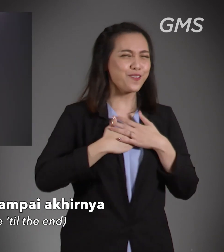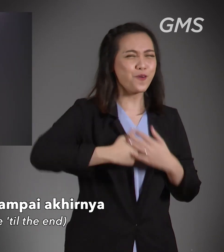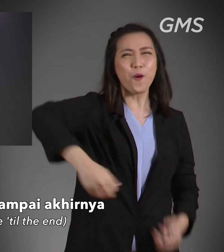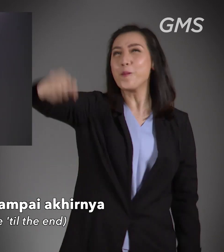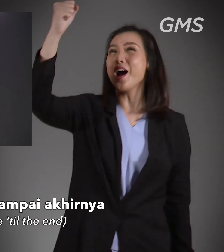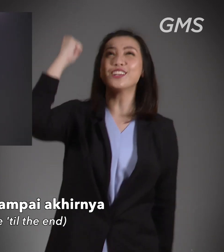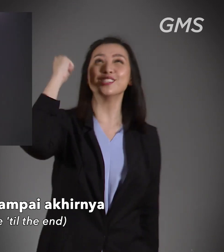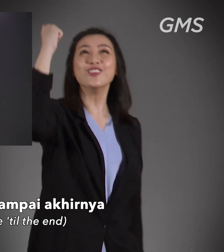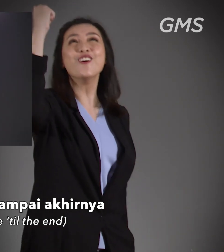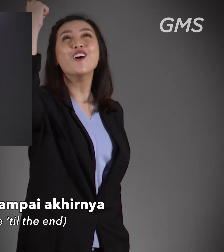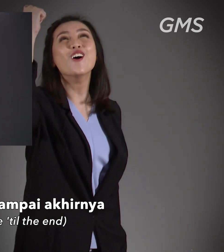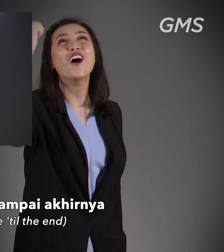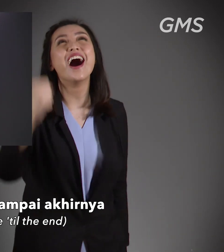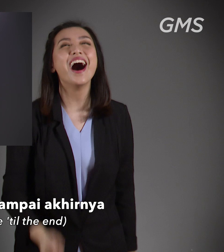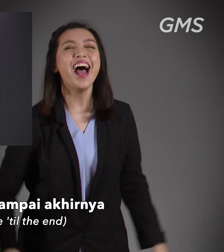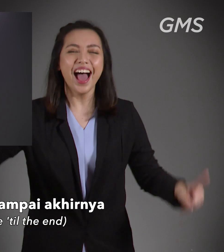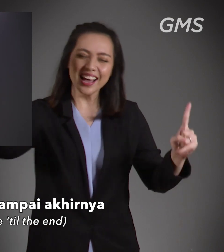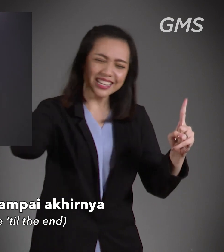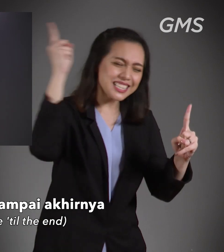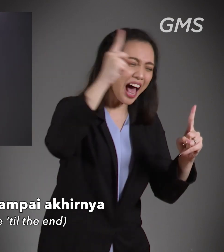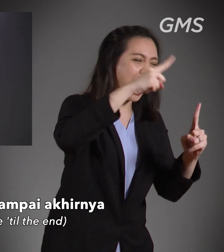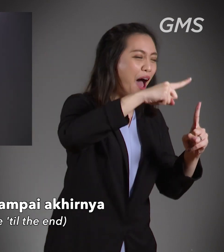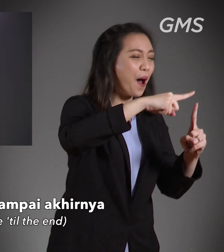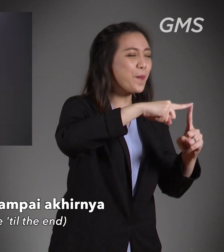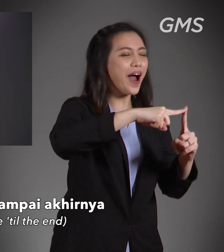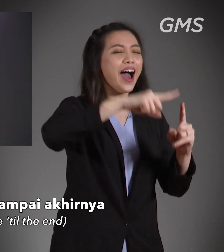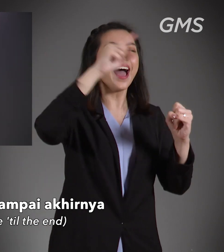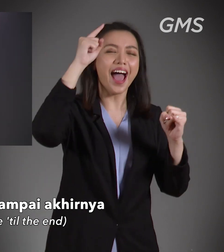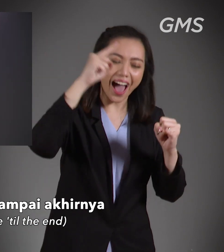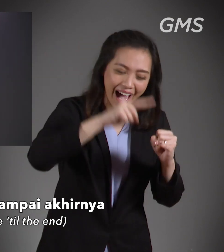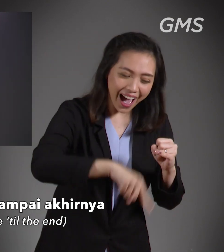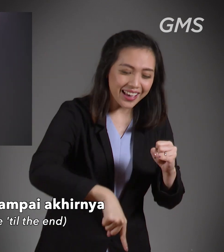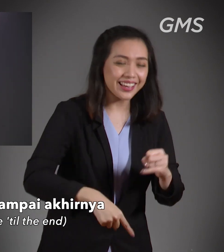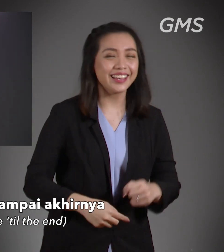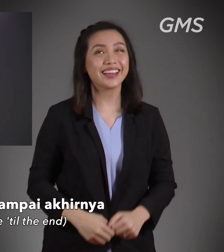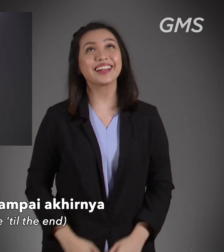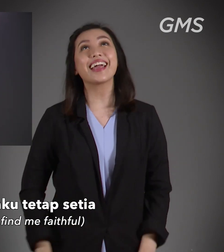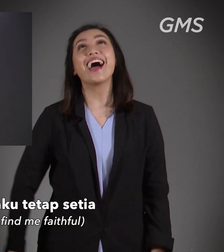sampai